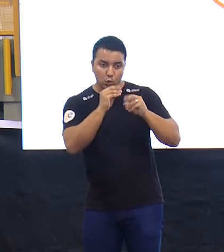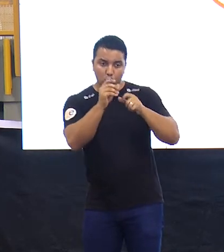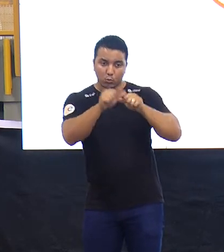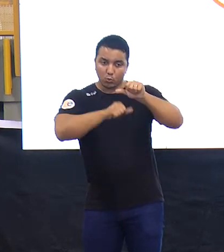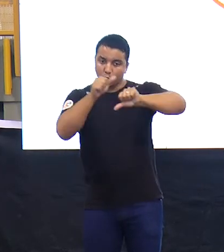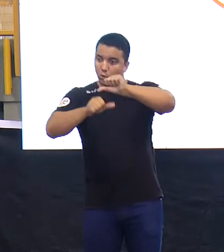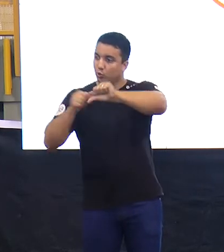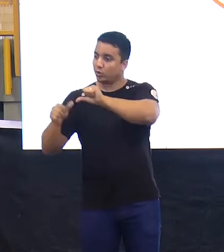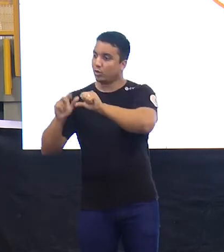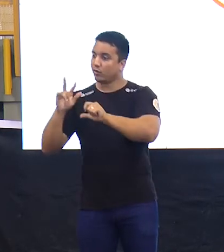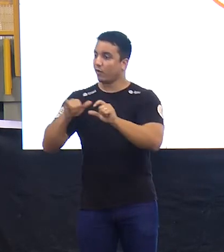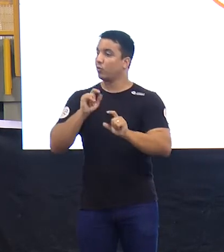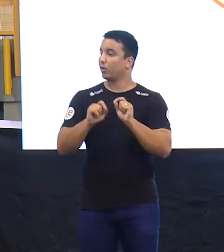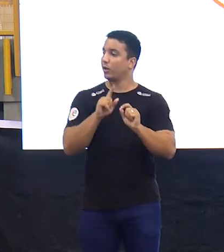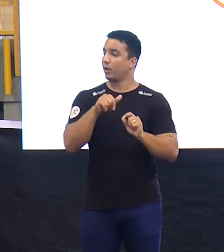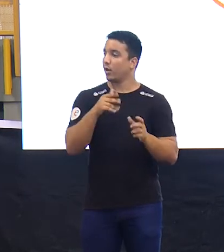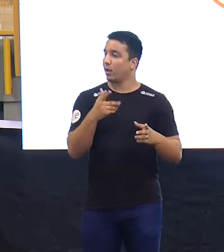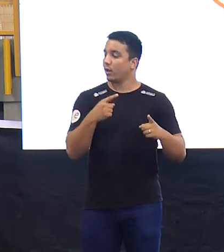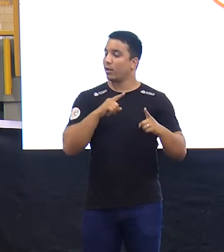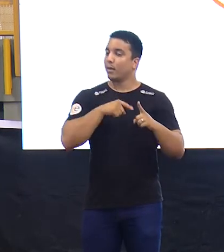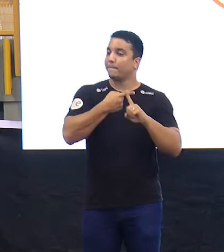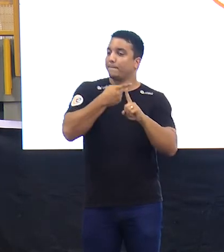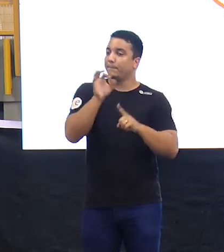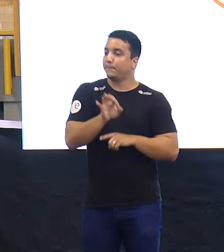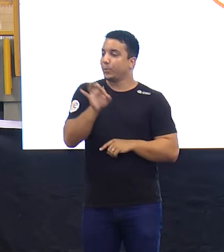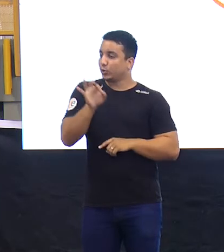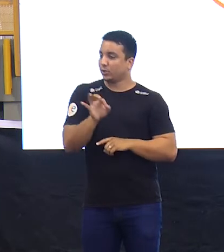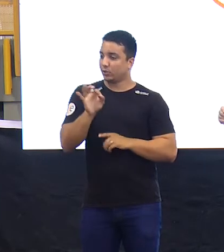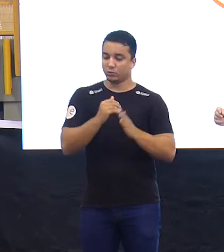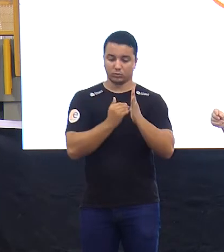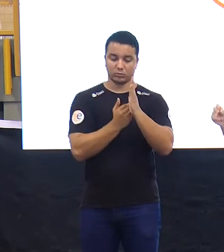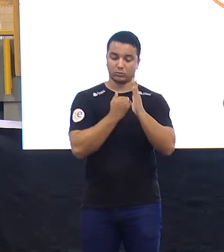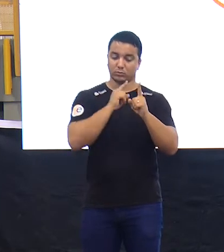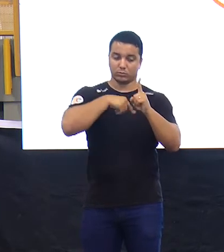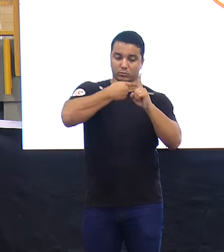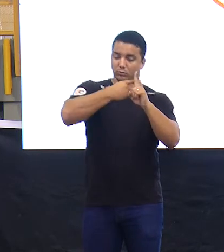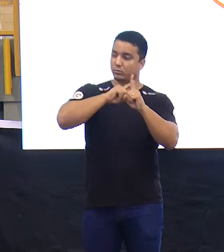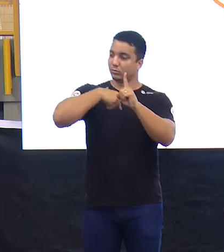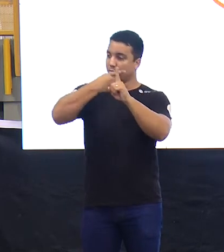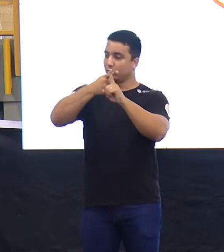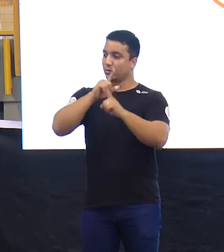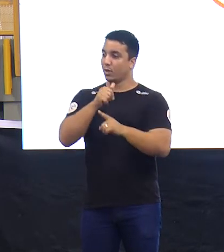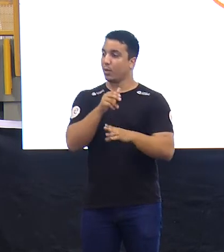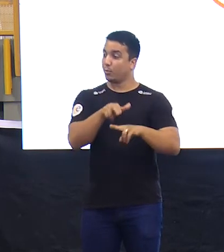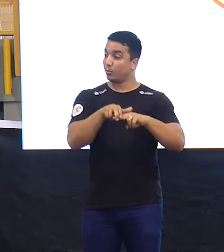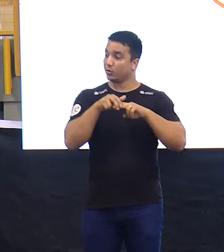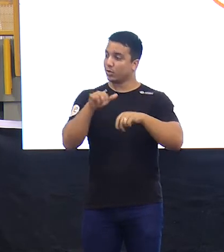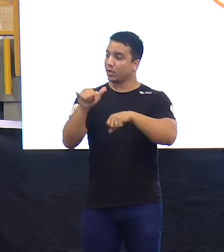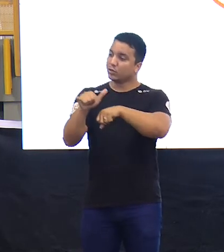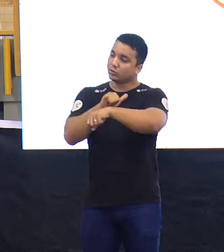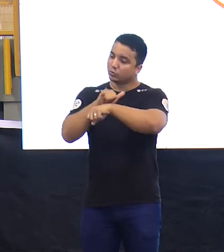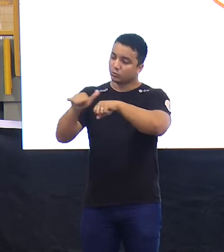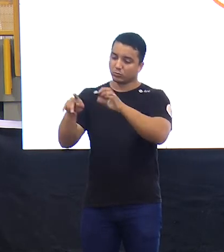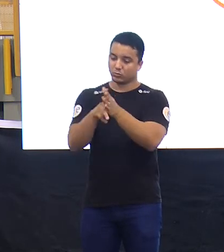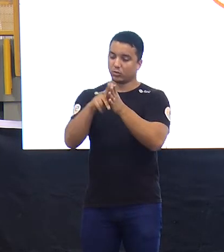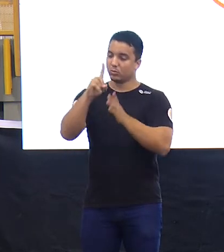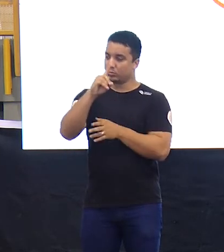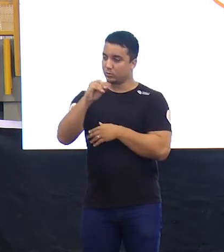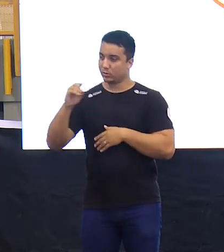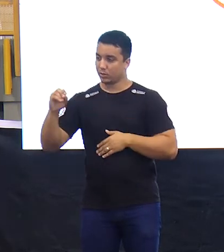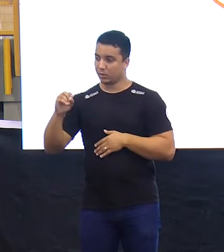100, ele vai virar percentual. Então o nome dessa dica é truque do